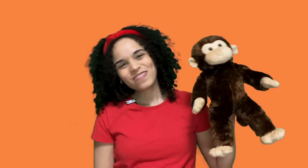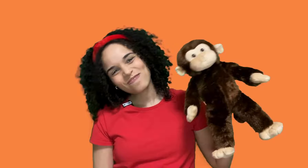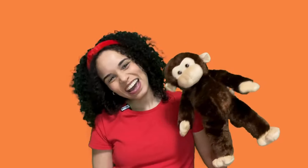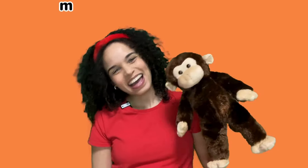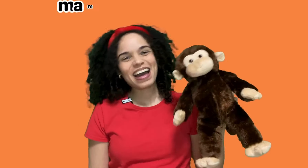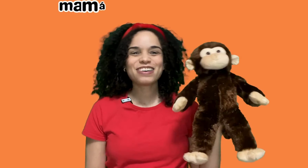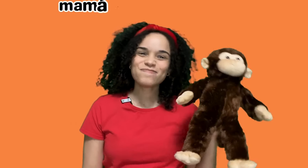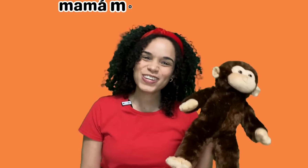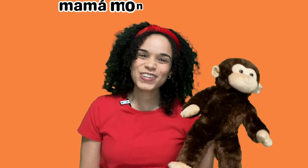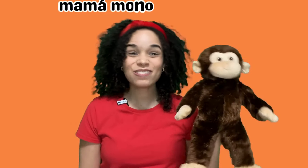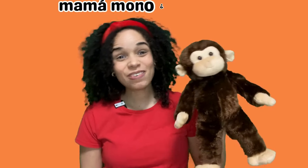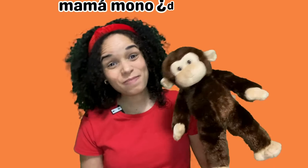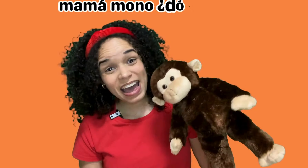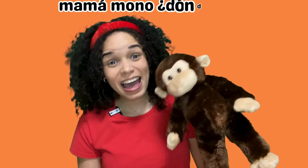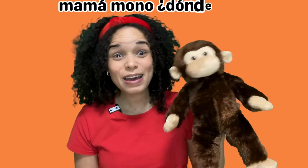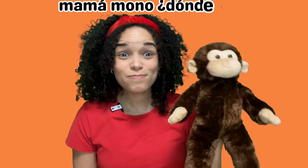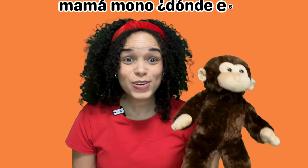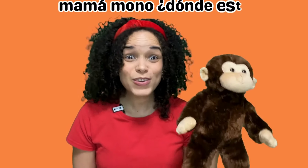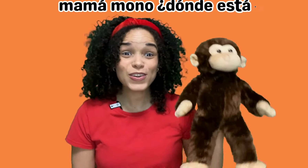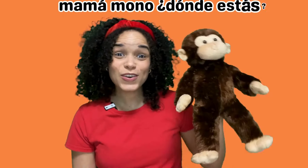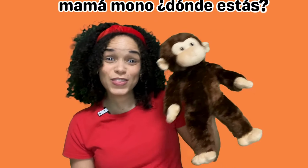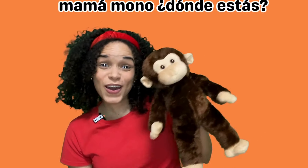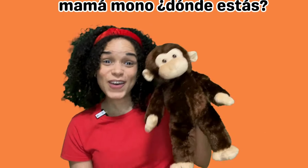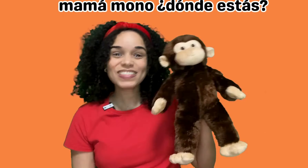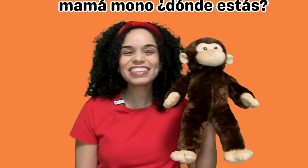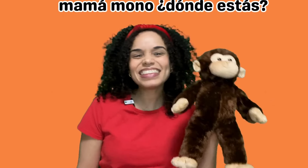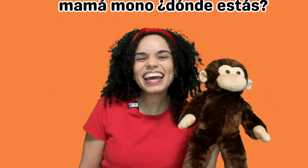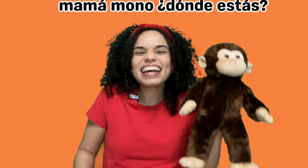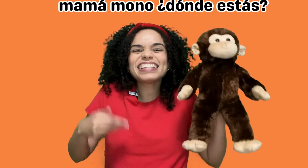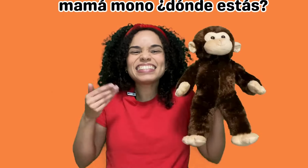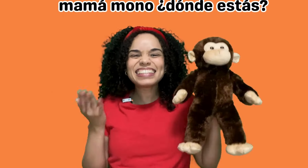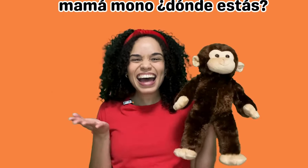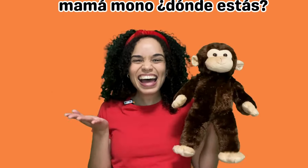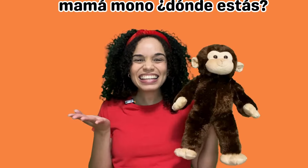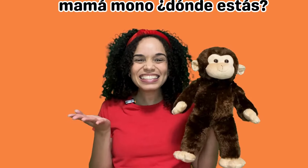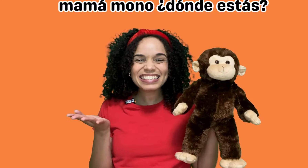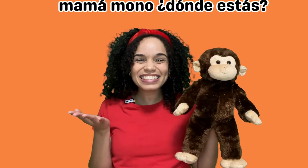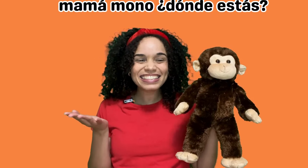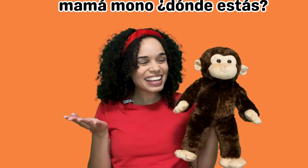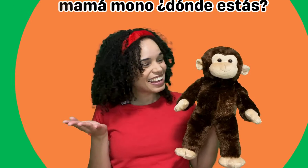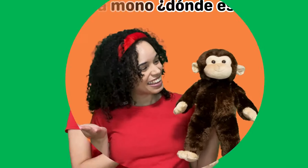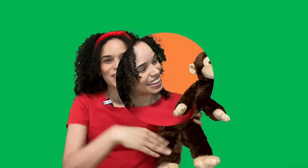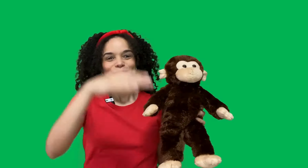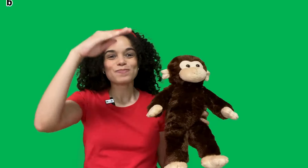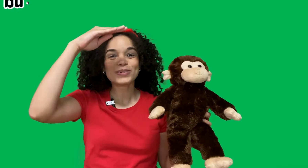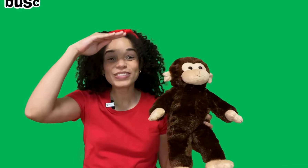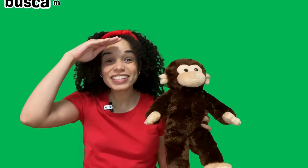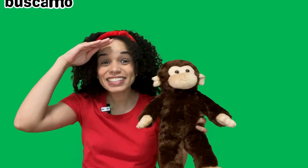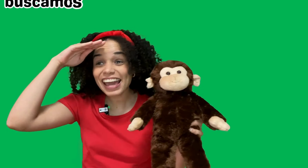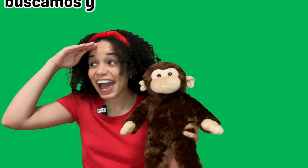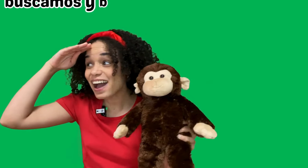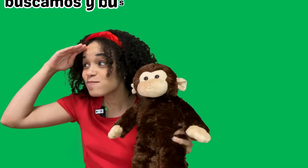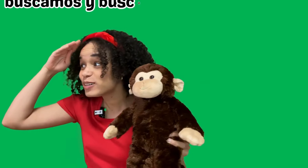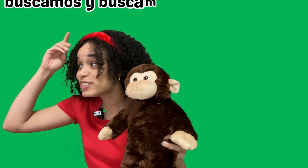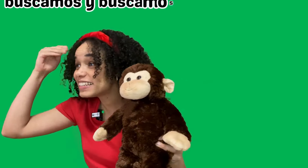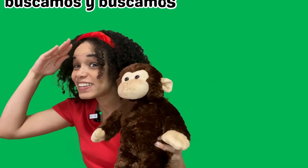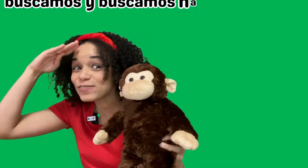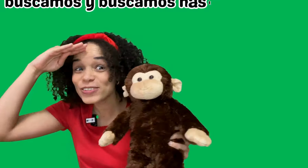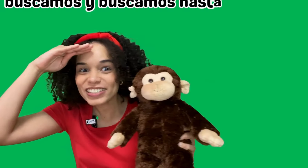mamá mono mamá mono dónde estás buscamos y